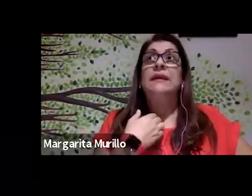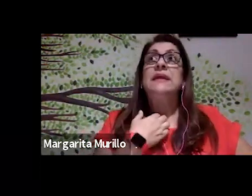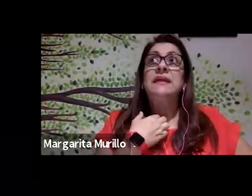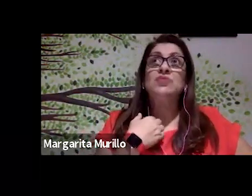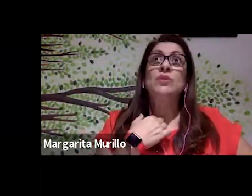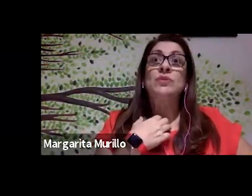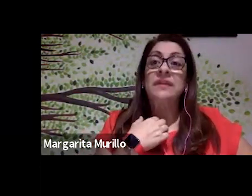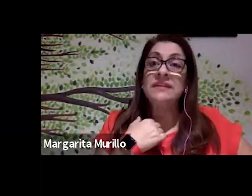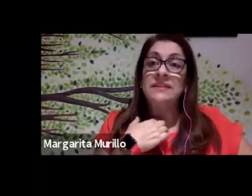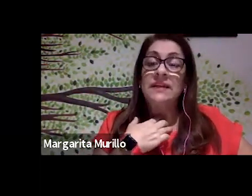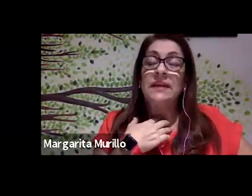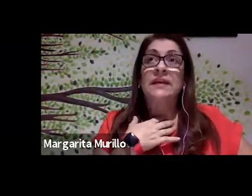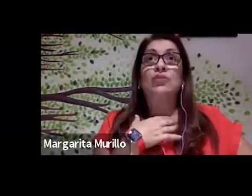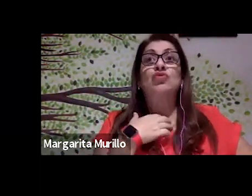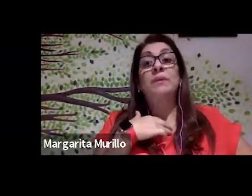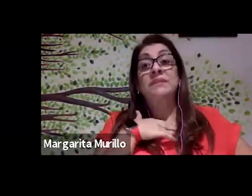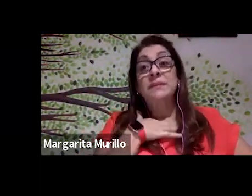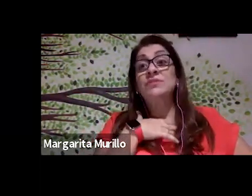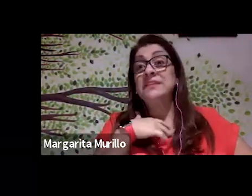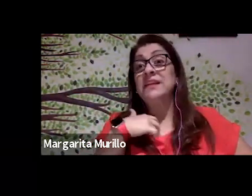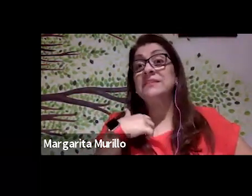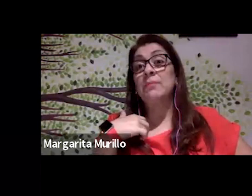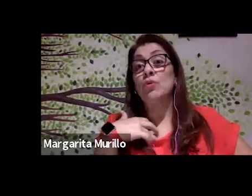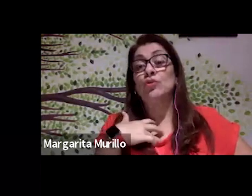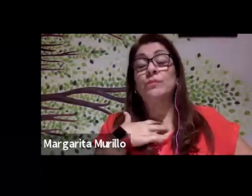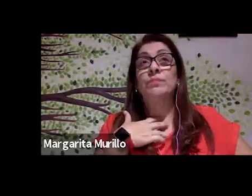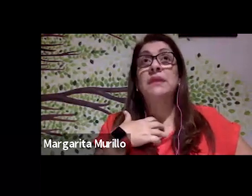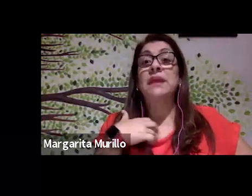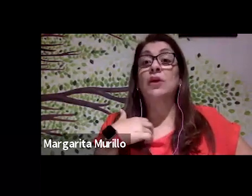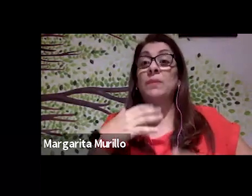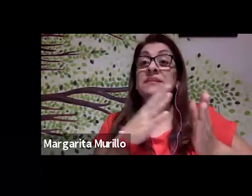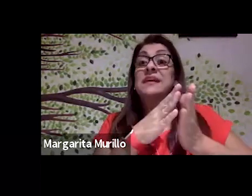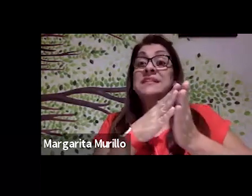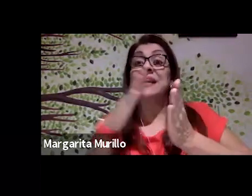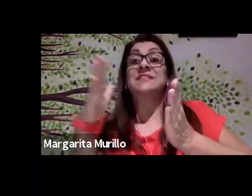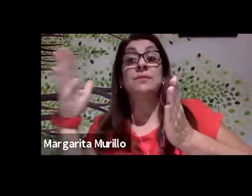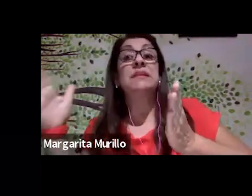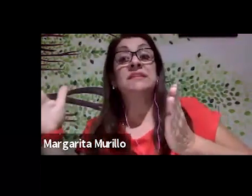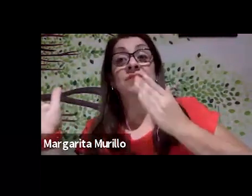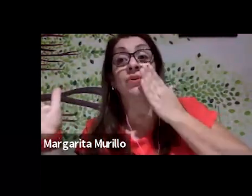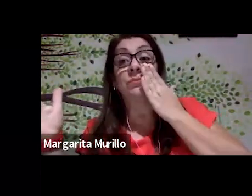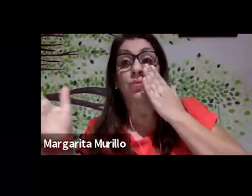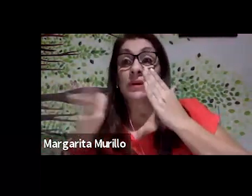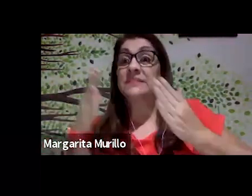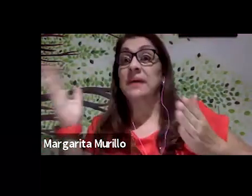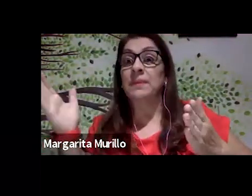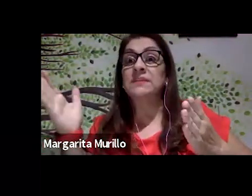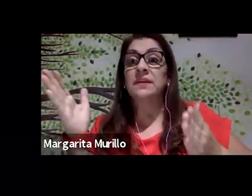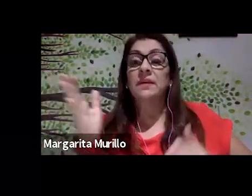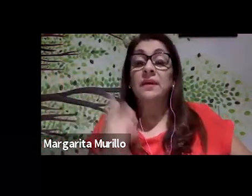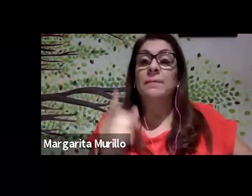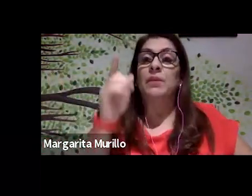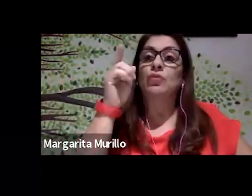y ahí es cuando ella dice que nos convertimos en seres de amor y que comienza ya la civilización con el